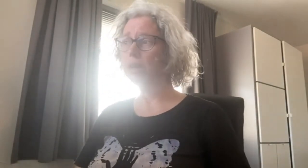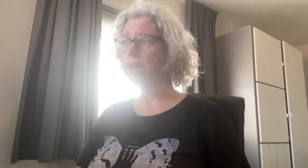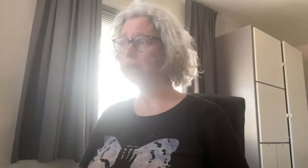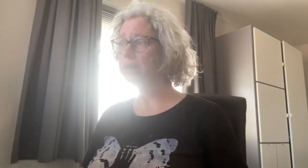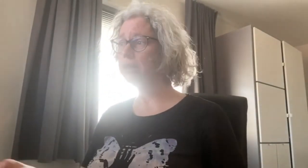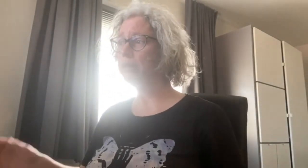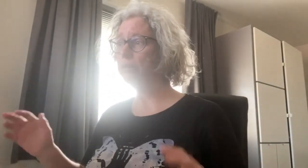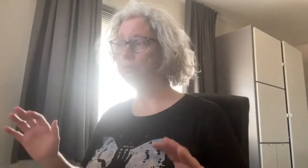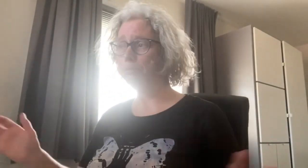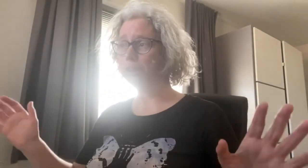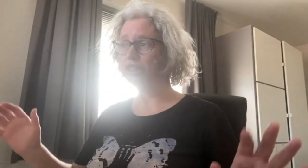het pesten.